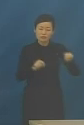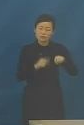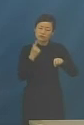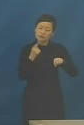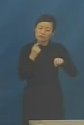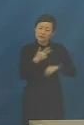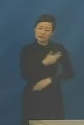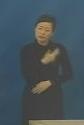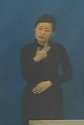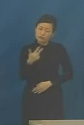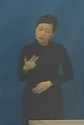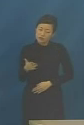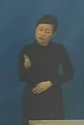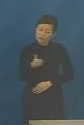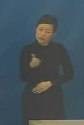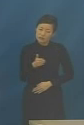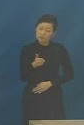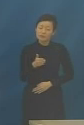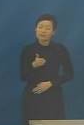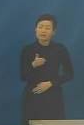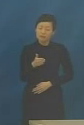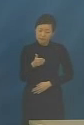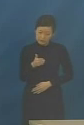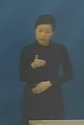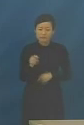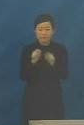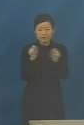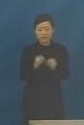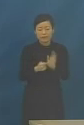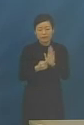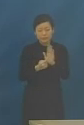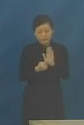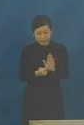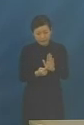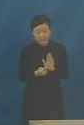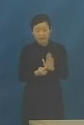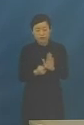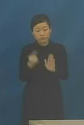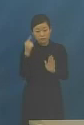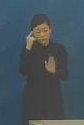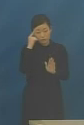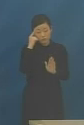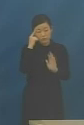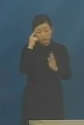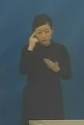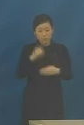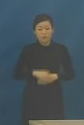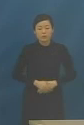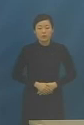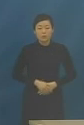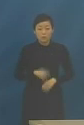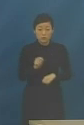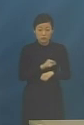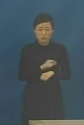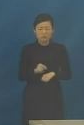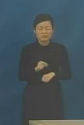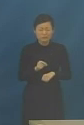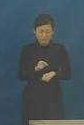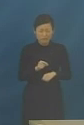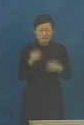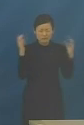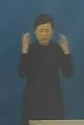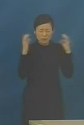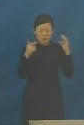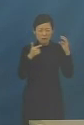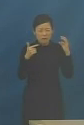ちょっとそのまぁ結果を見なければならないかと思いますがまあ特にあの草がひどかったという